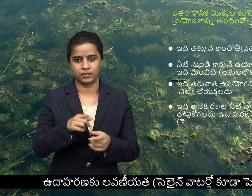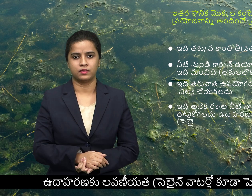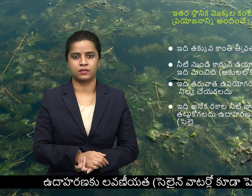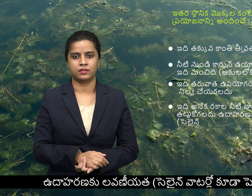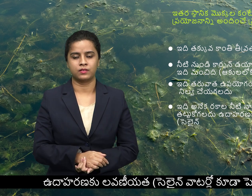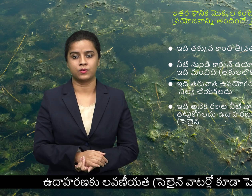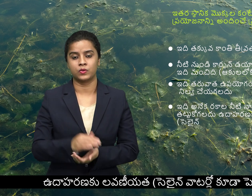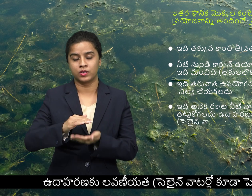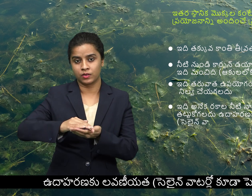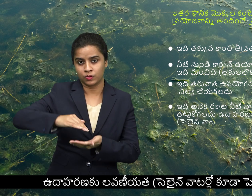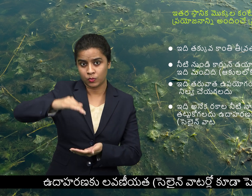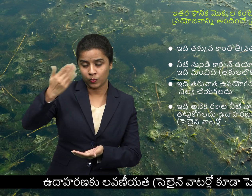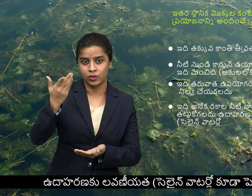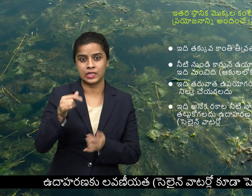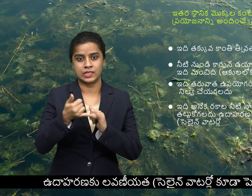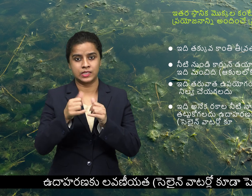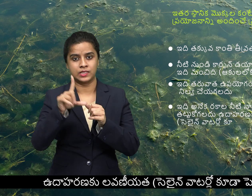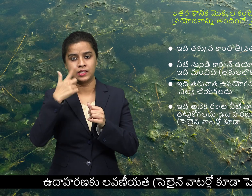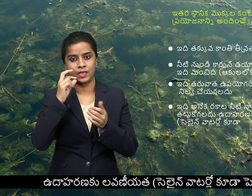కూడా పెరుగుతుంది.